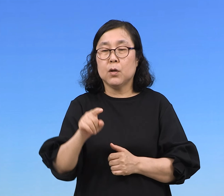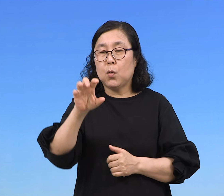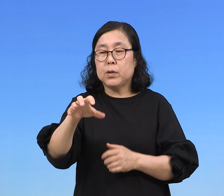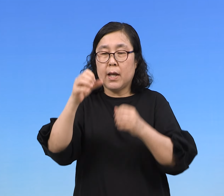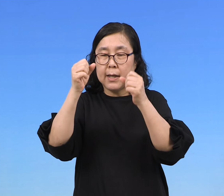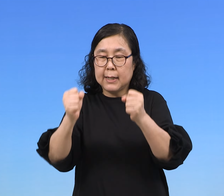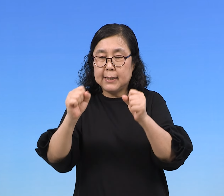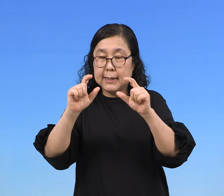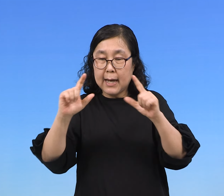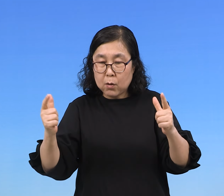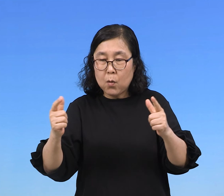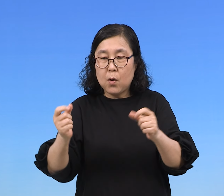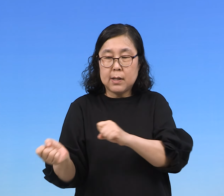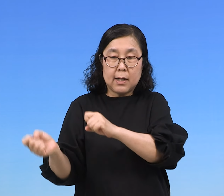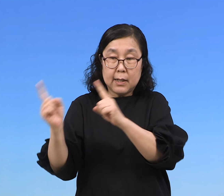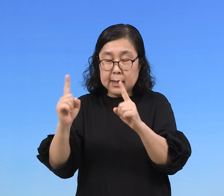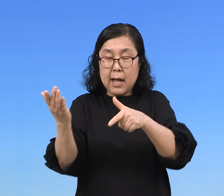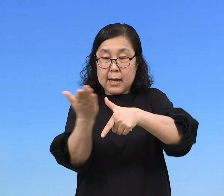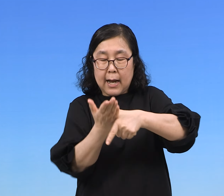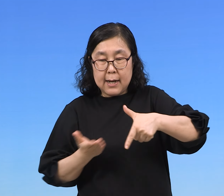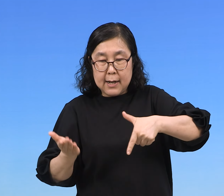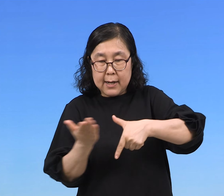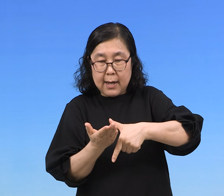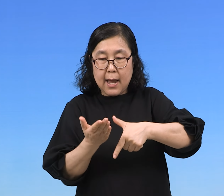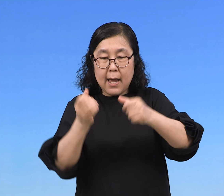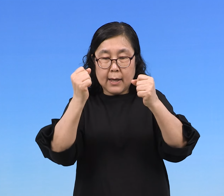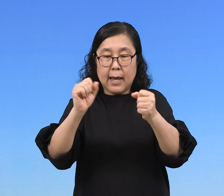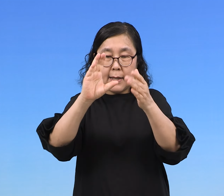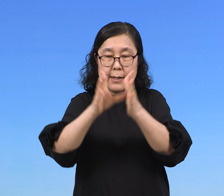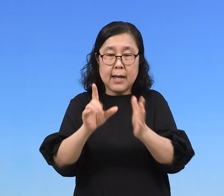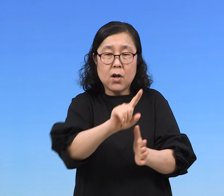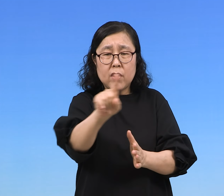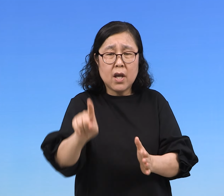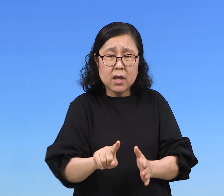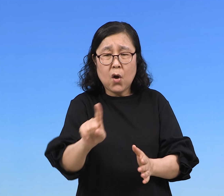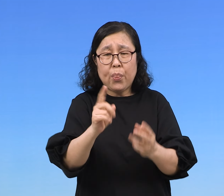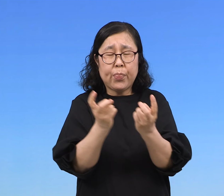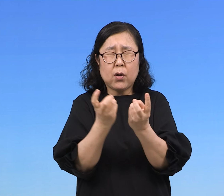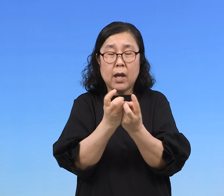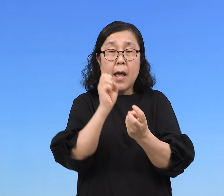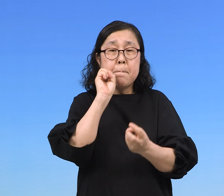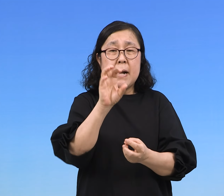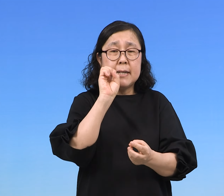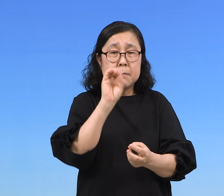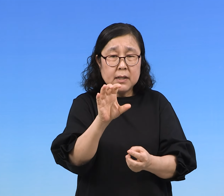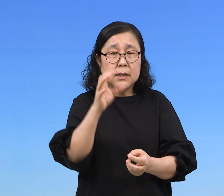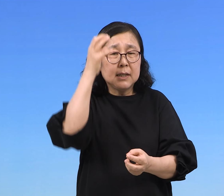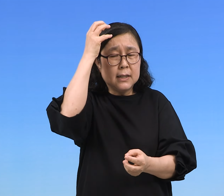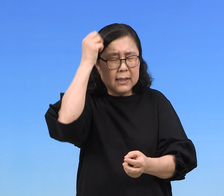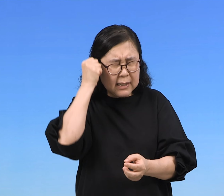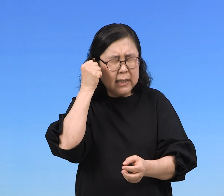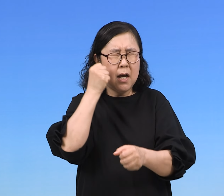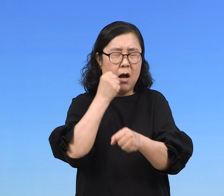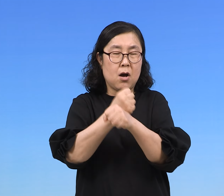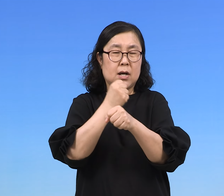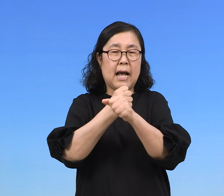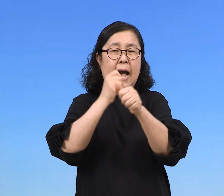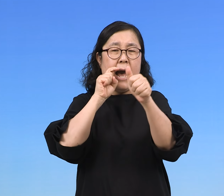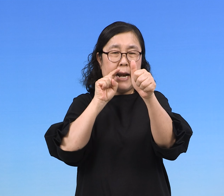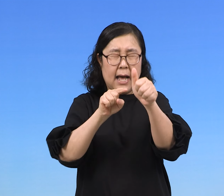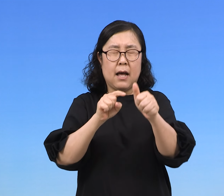여기 계시지 않고 살아나셨느니라. 갈릴리에 계실 때에 너희에게 어떻게 말씀하셨는지를 뭐